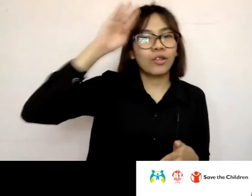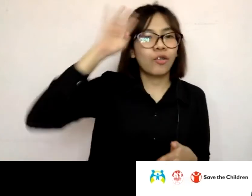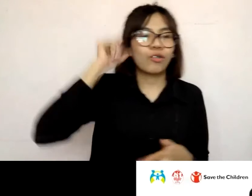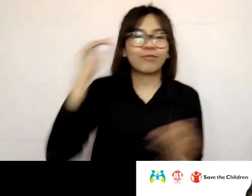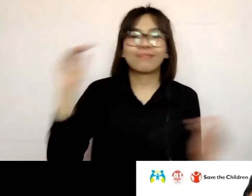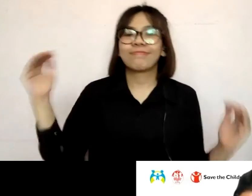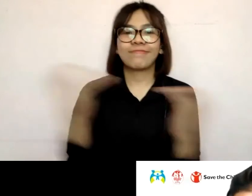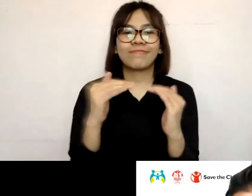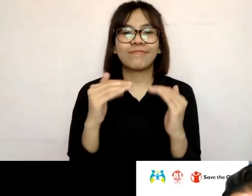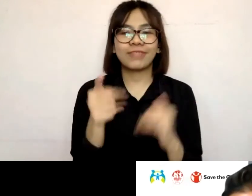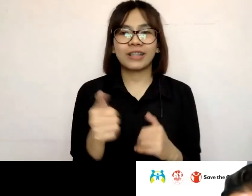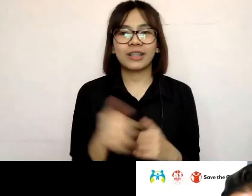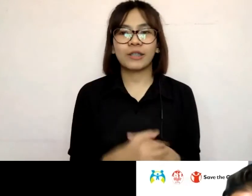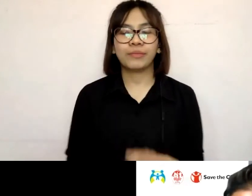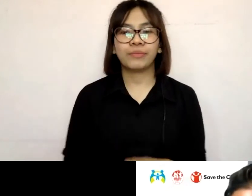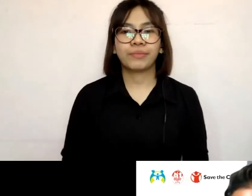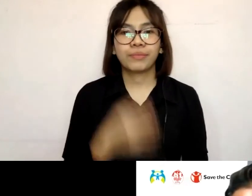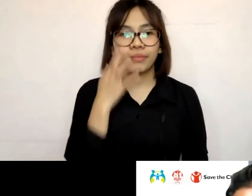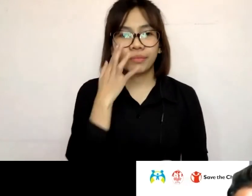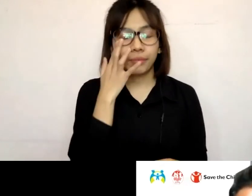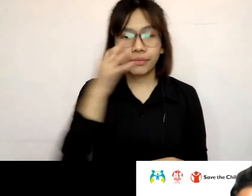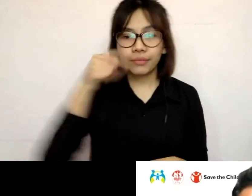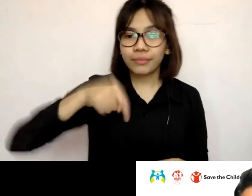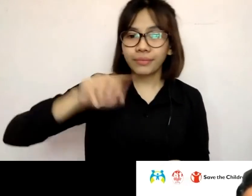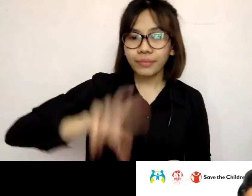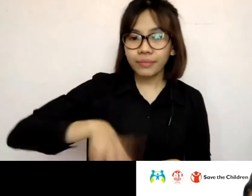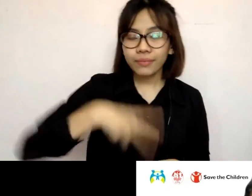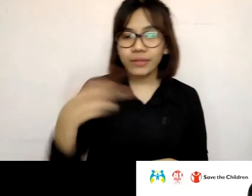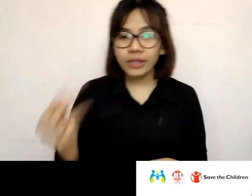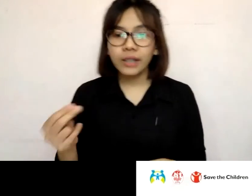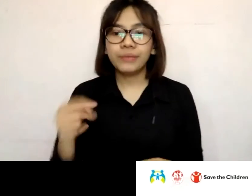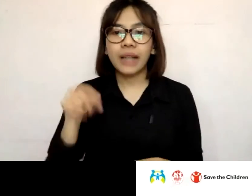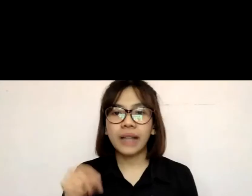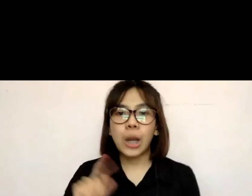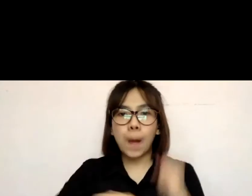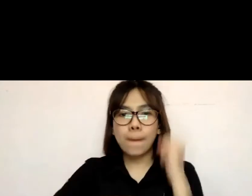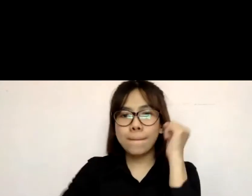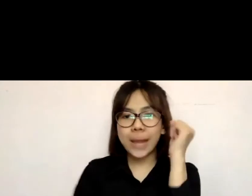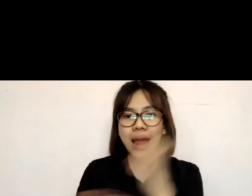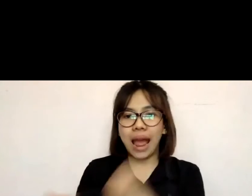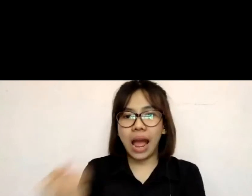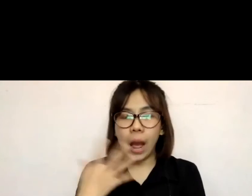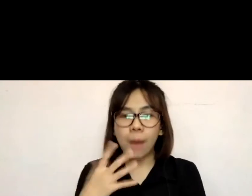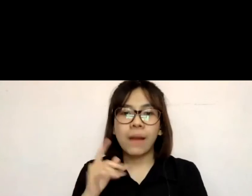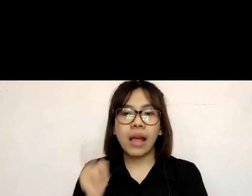berbeda. Berikanlah kesempatan yang sama. Kemudian dari sisi ketenagaan saya masih belum